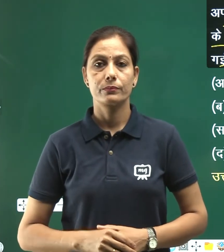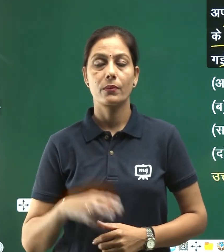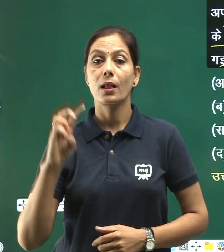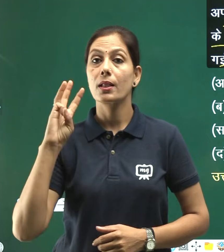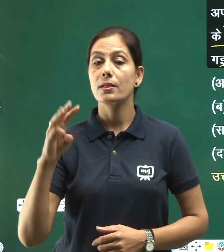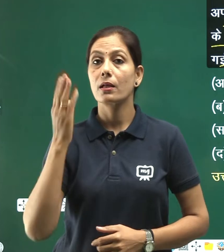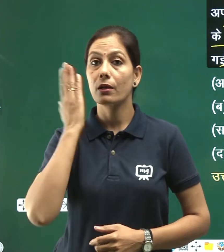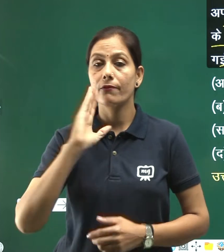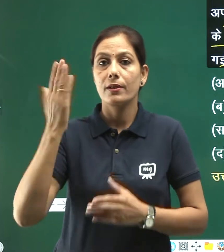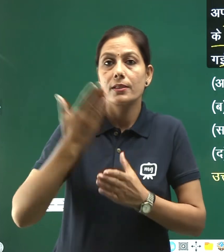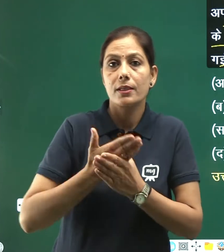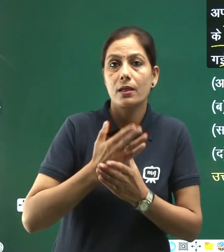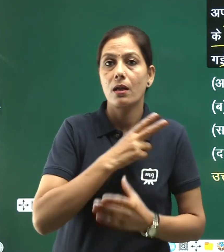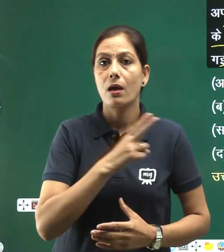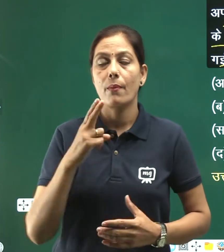तीसरा सीढ़ियों पर धूप,